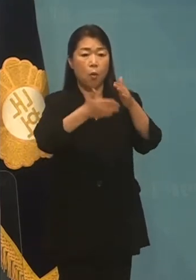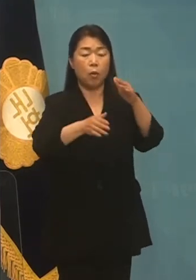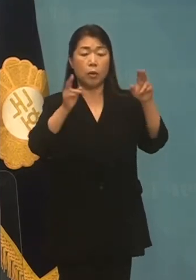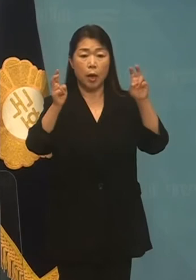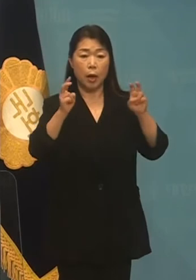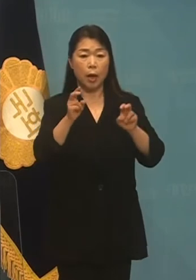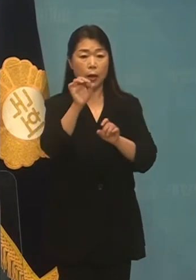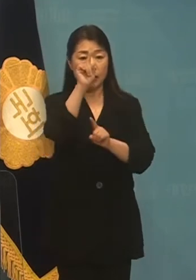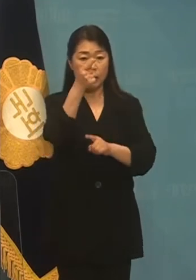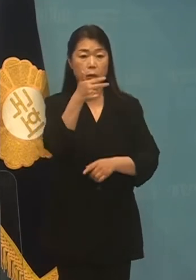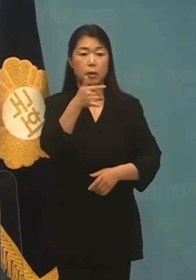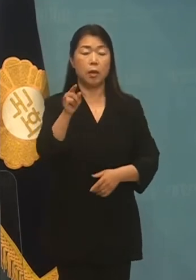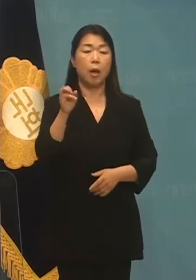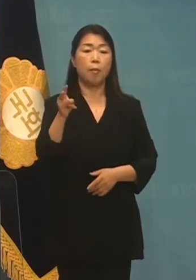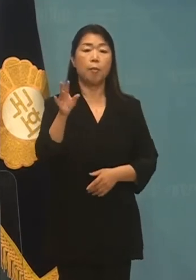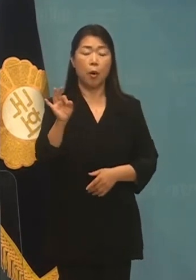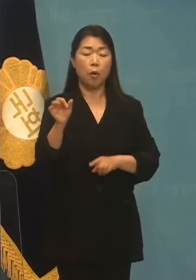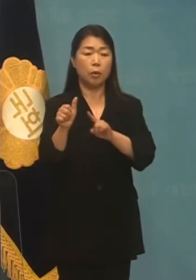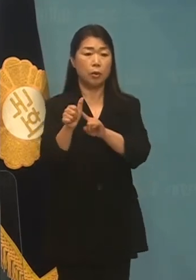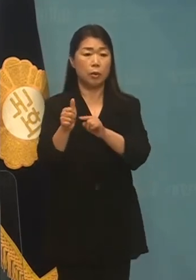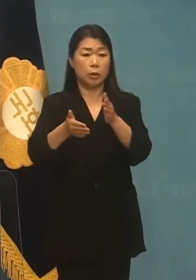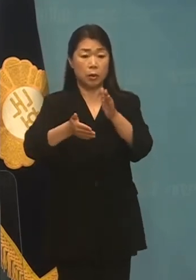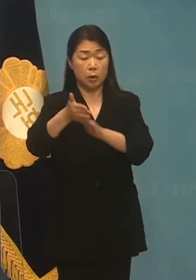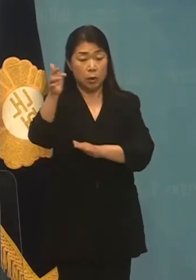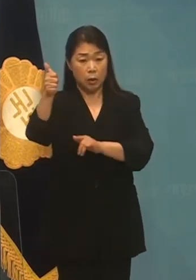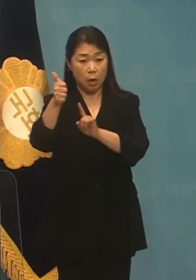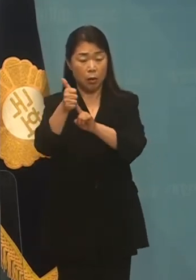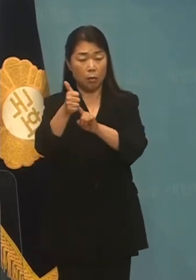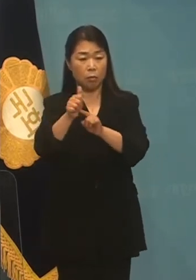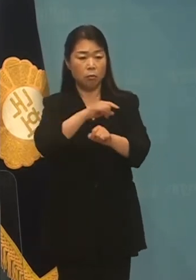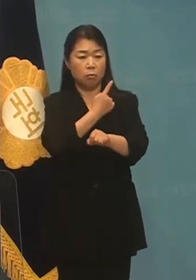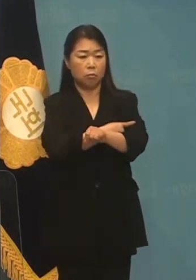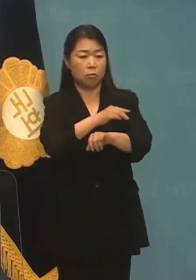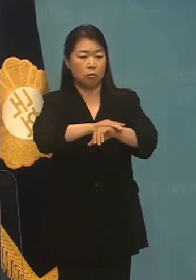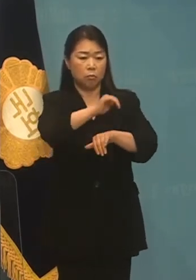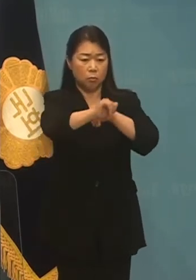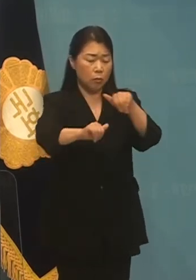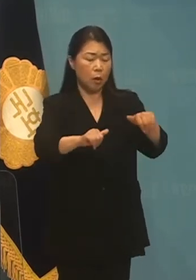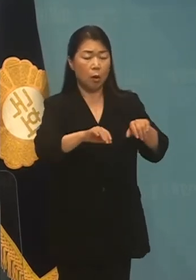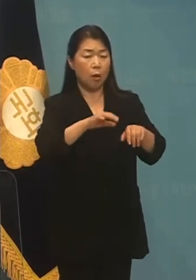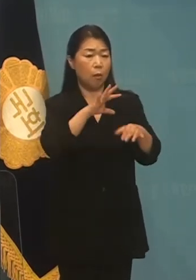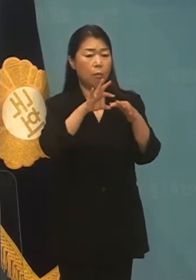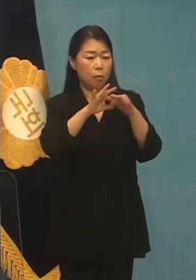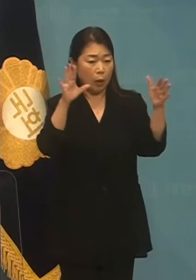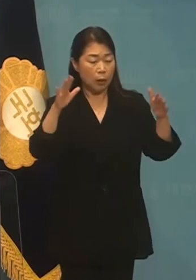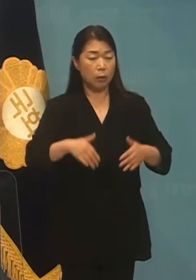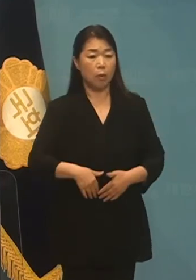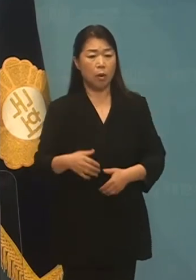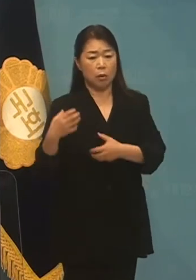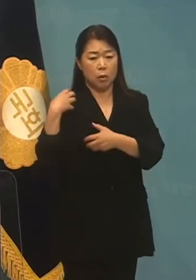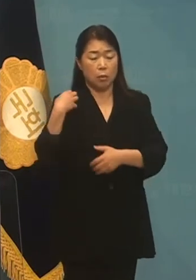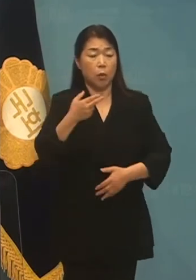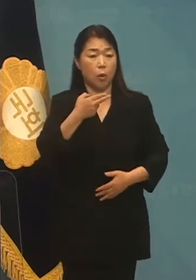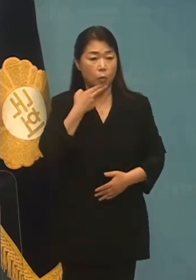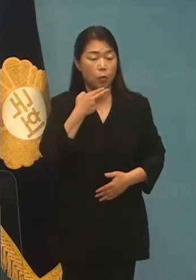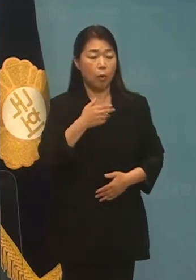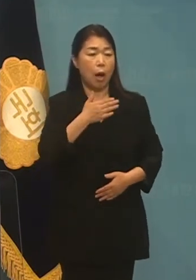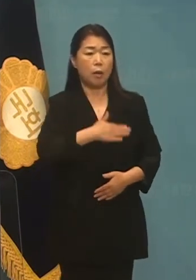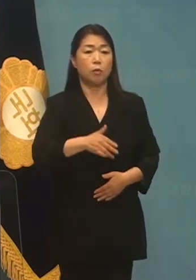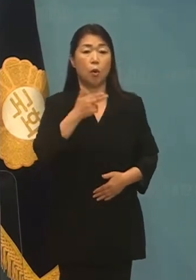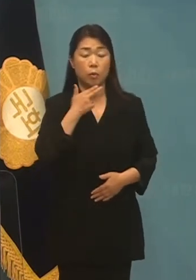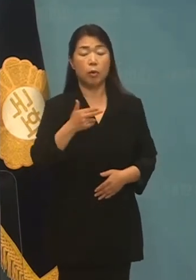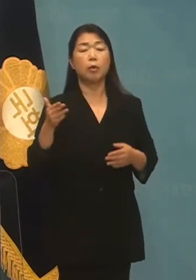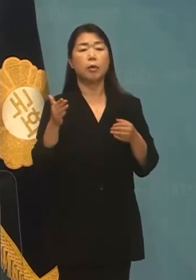성남개발공사 이재명 당시 시장이 관여할 권한도 책임도 없고 알지도 못하는